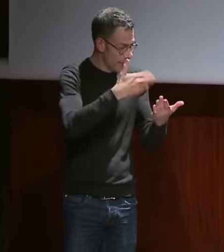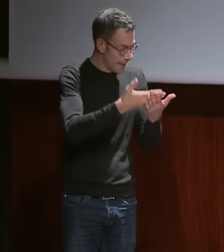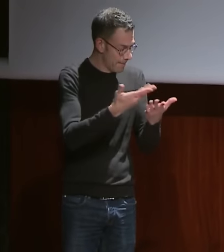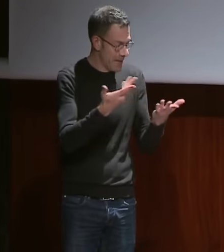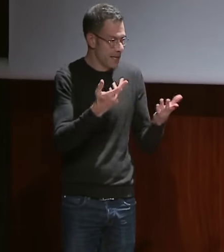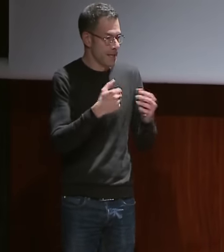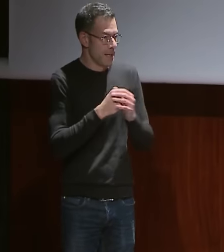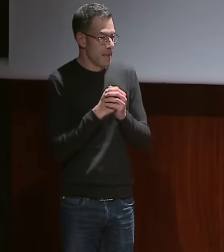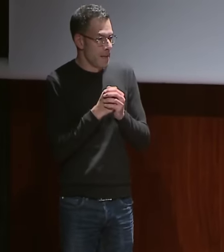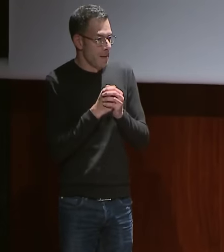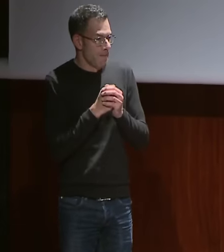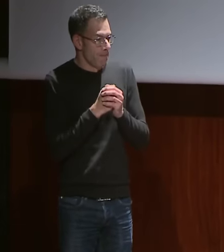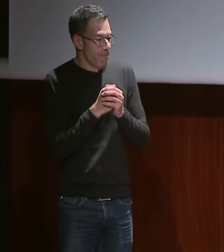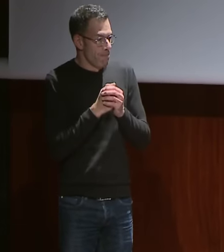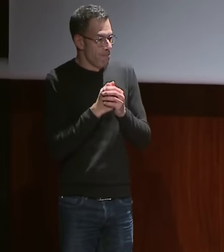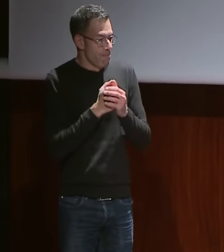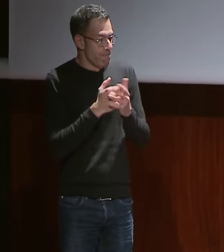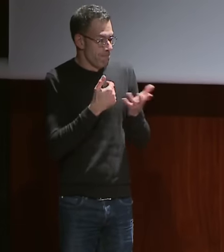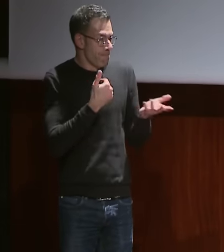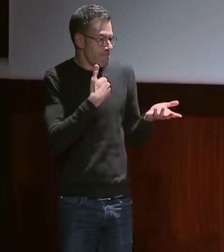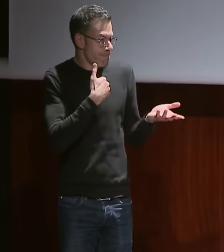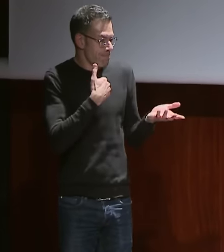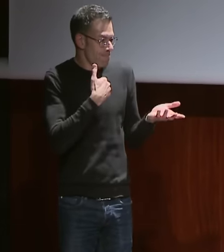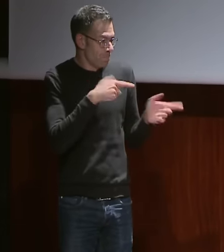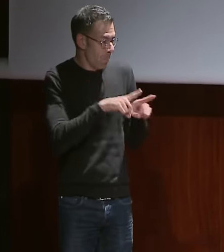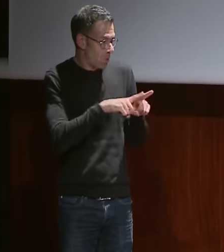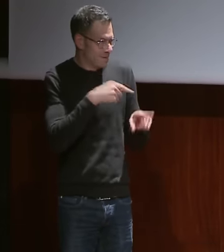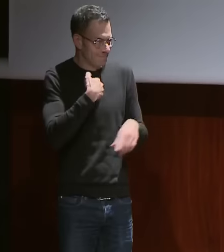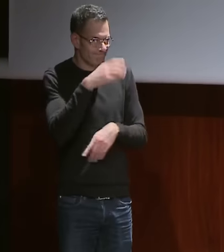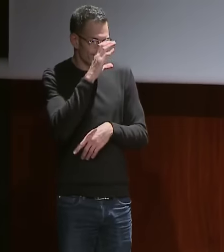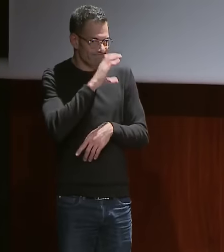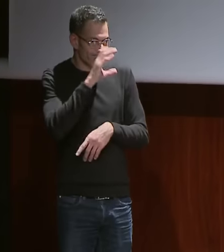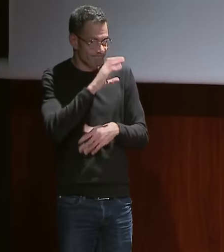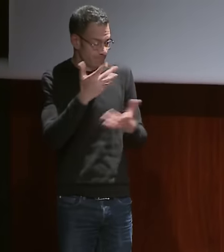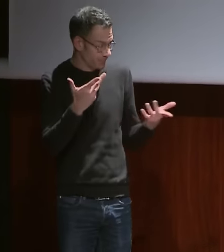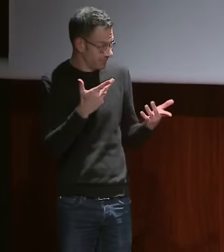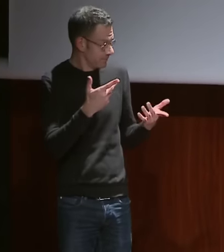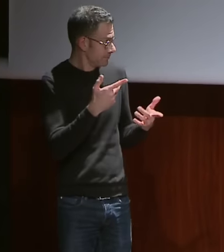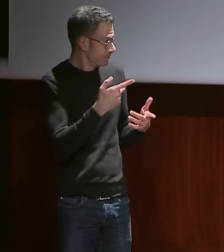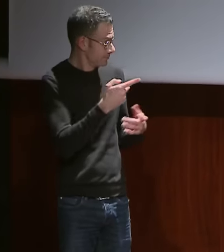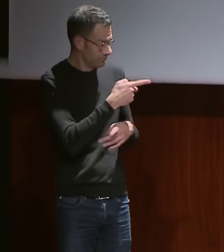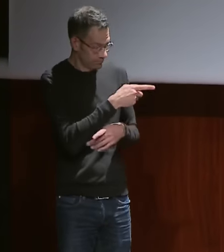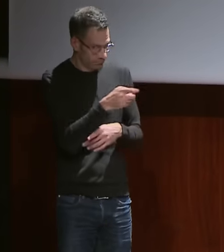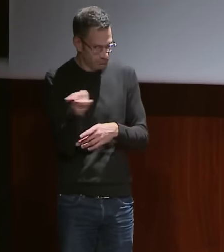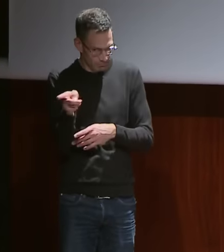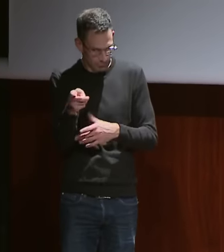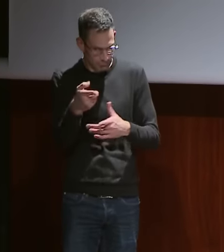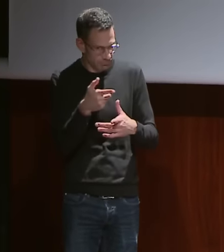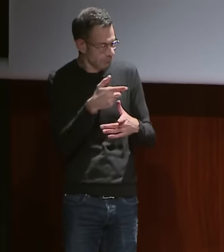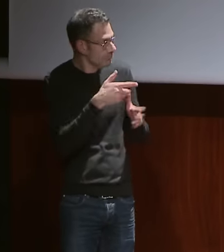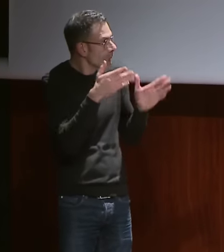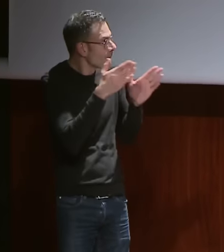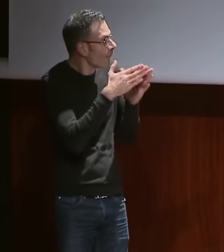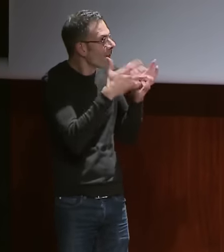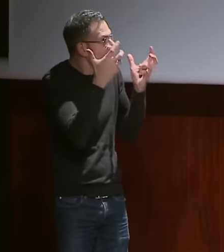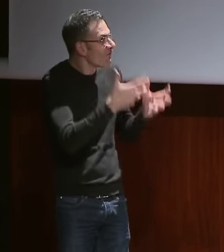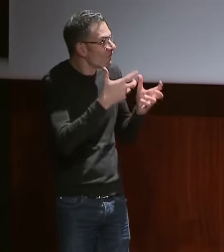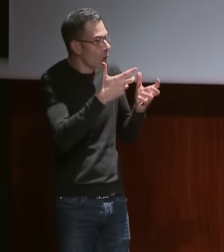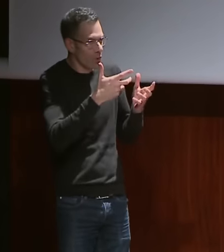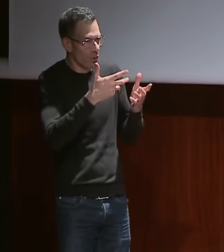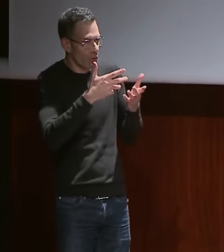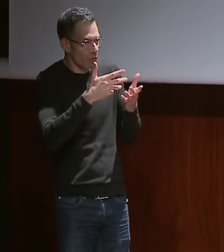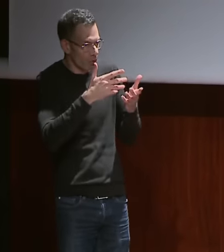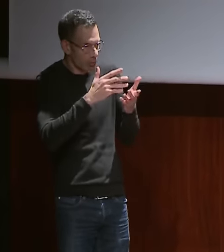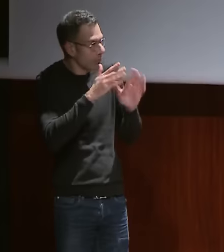justement, puis ce qui m'intéressait aussi, c'est comment la demande donc, de ce livre, de ce projet de livre, est venue d'un